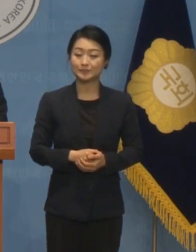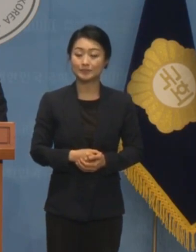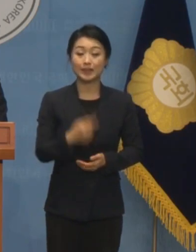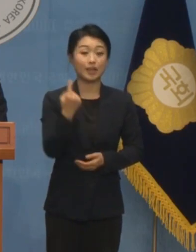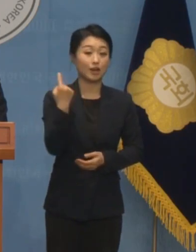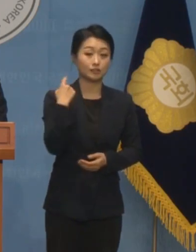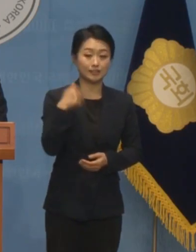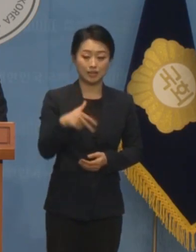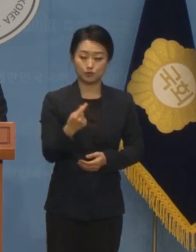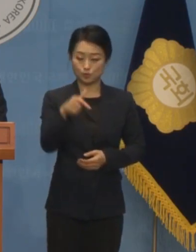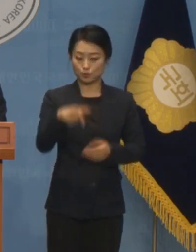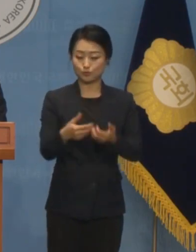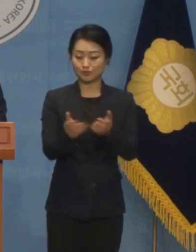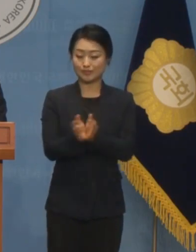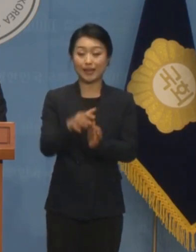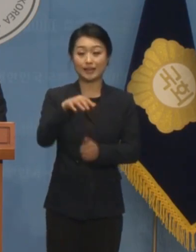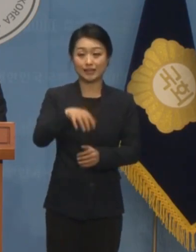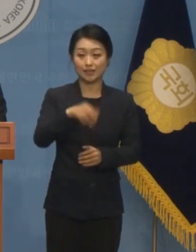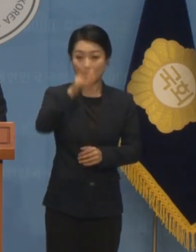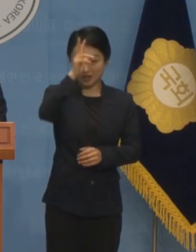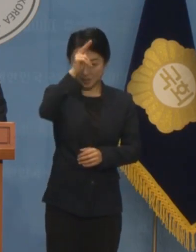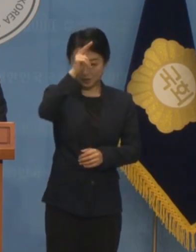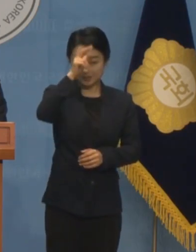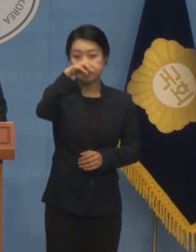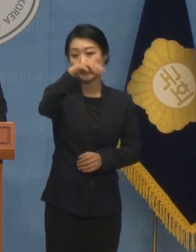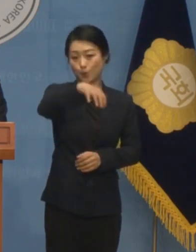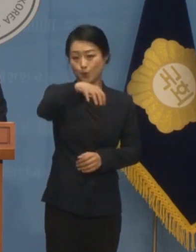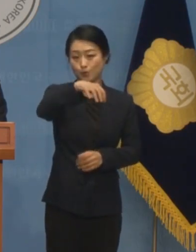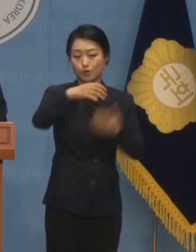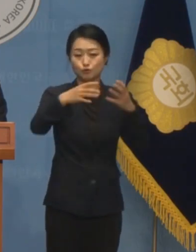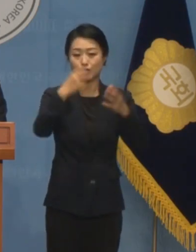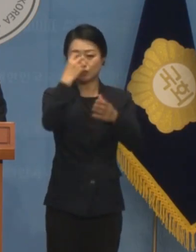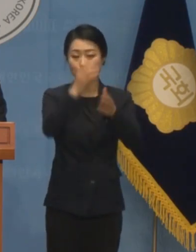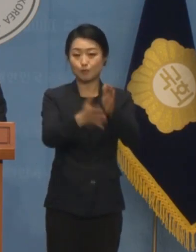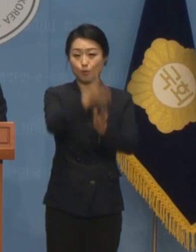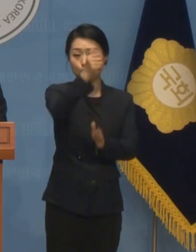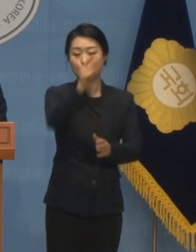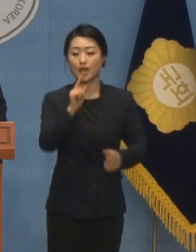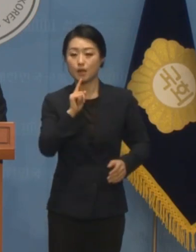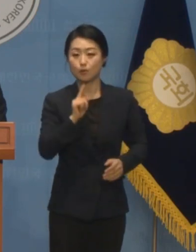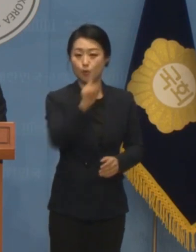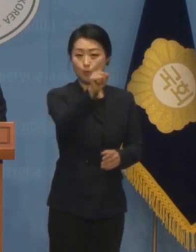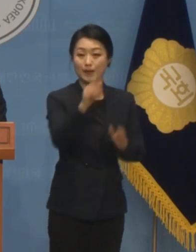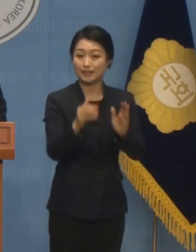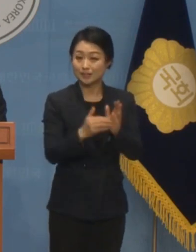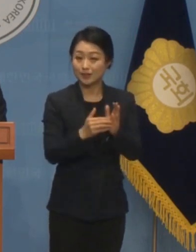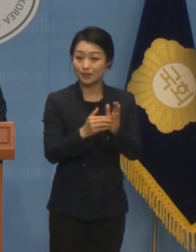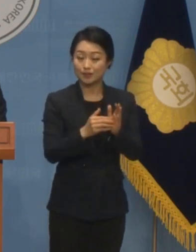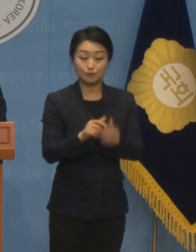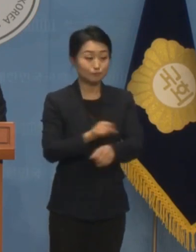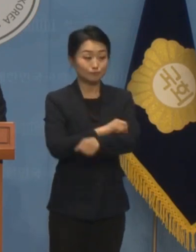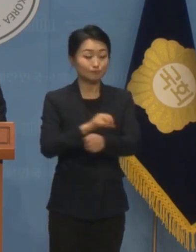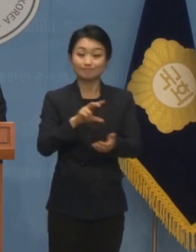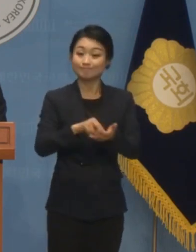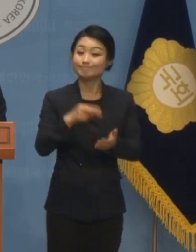어제 조국혁신당이 경찰청 국수본에 한동훈 씨를 고발했지만 우려할 만한 상황은